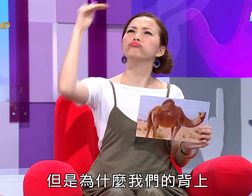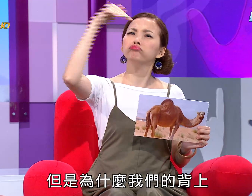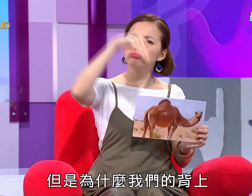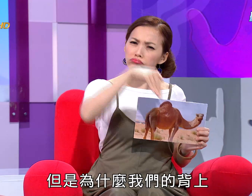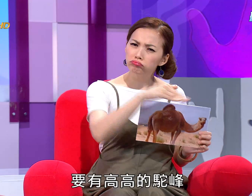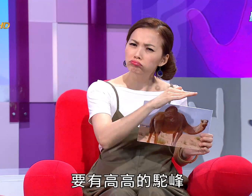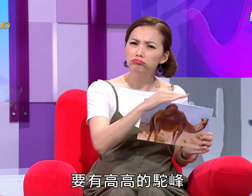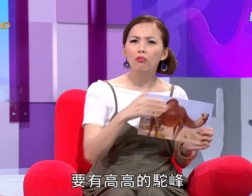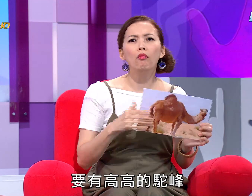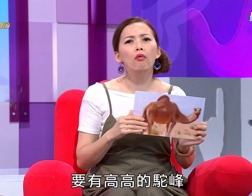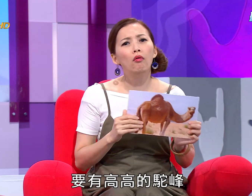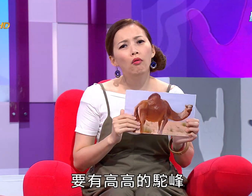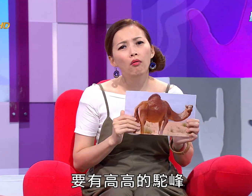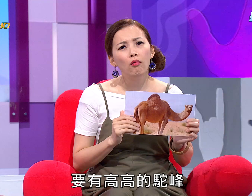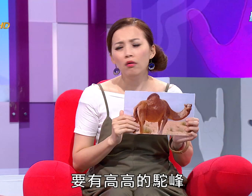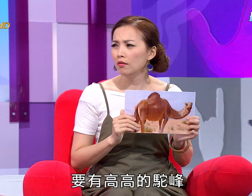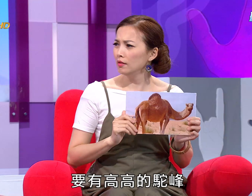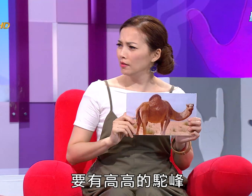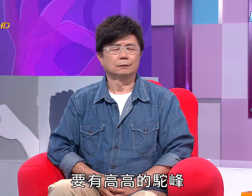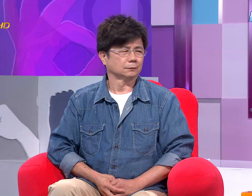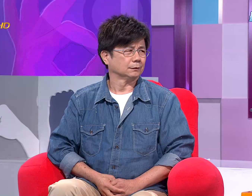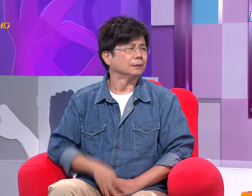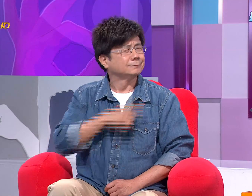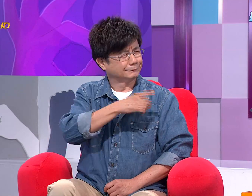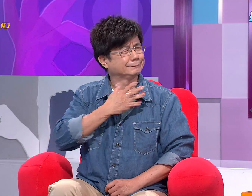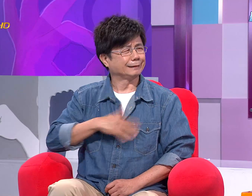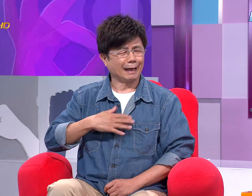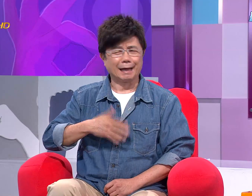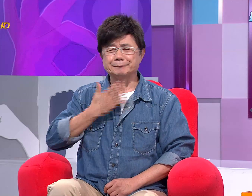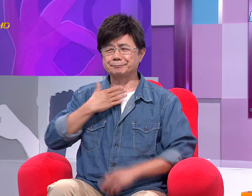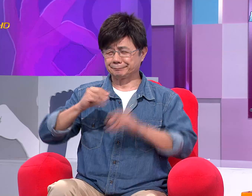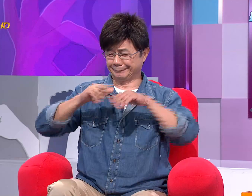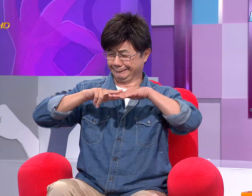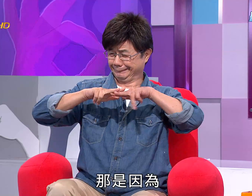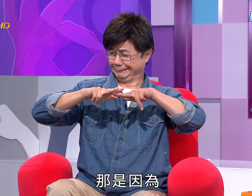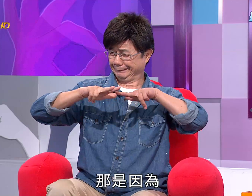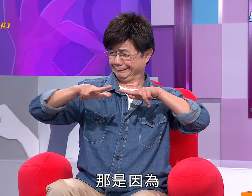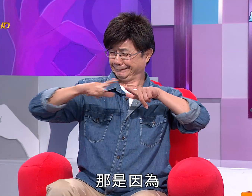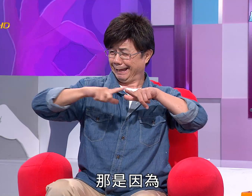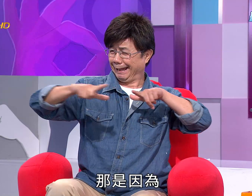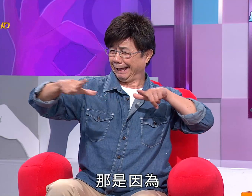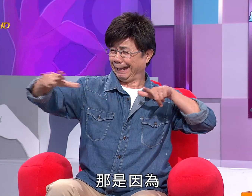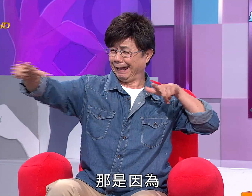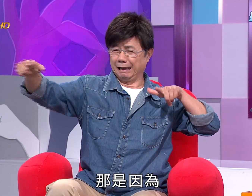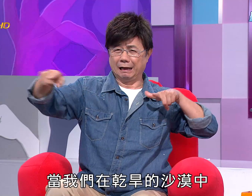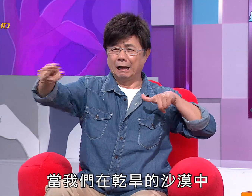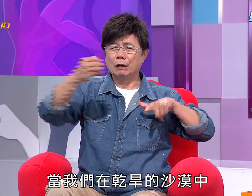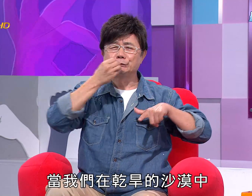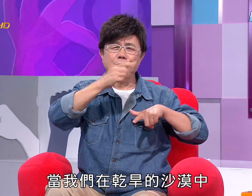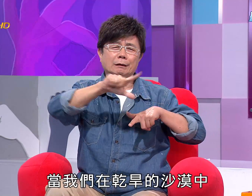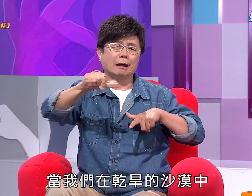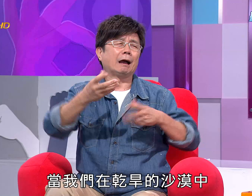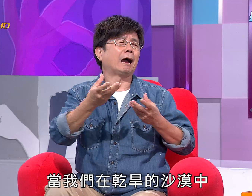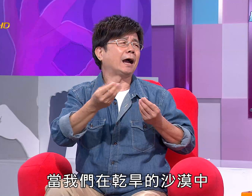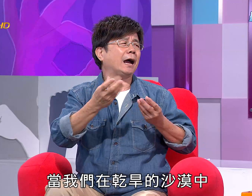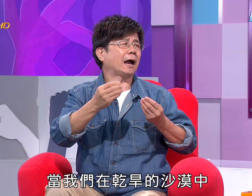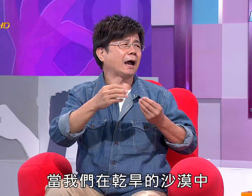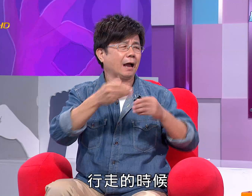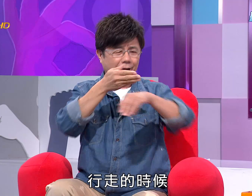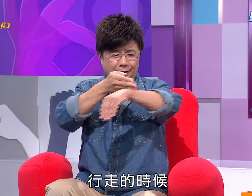上要有高高的驼峰 啊？哎呀，那是因为啊，当我们在干旱的沙漠中行走